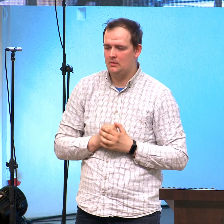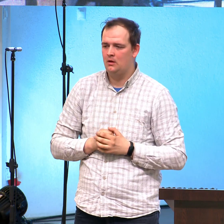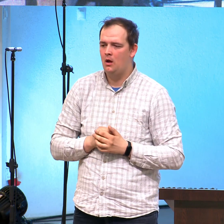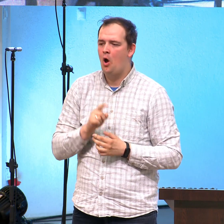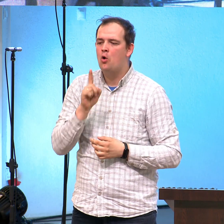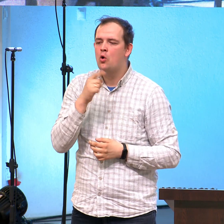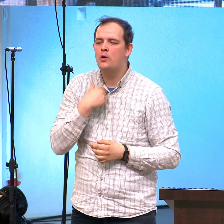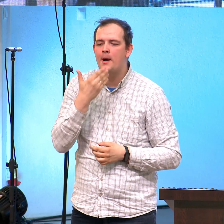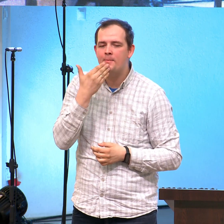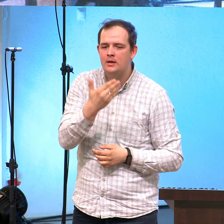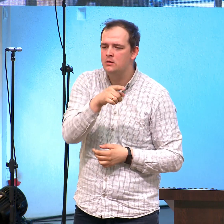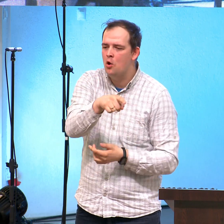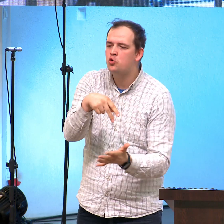приблизился, я